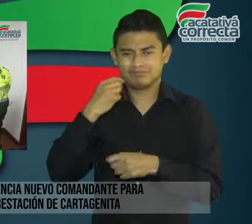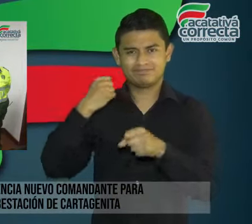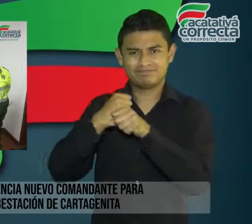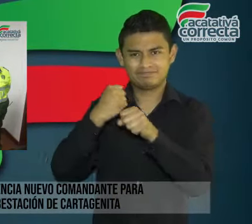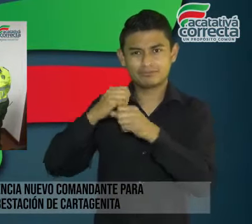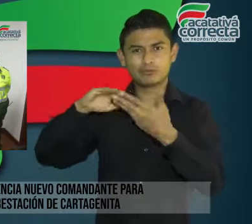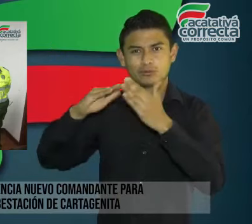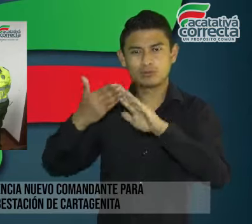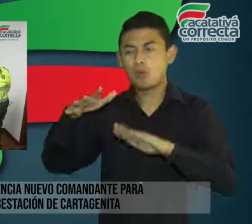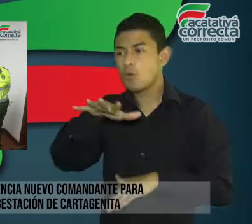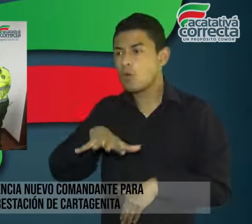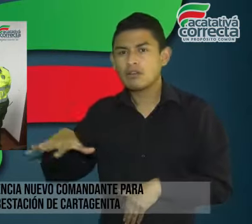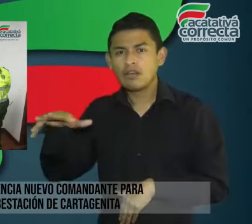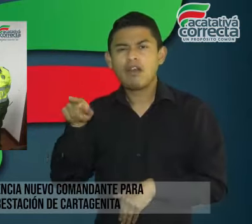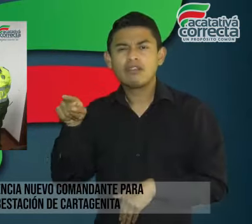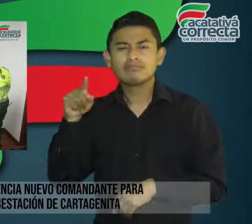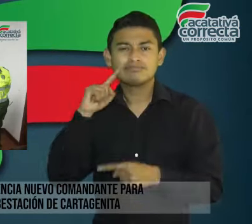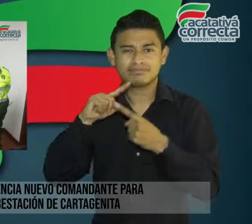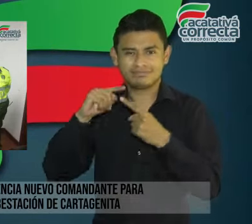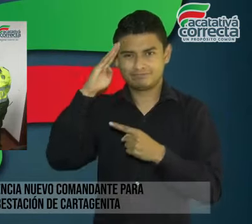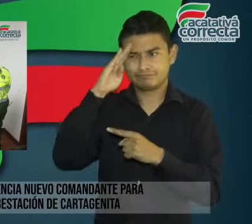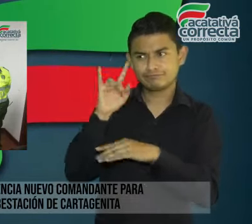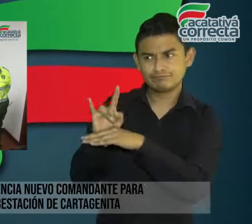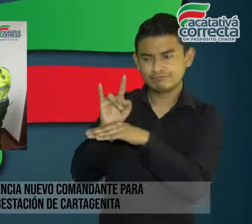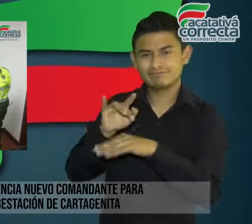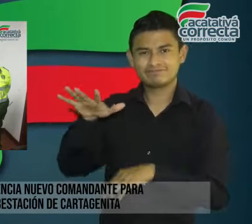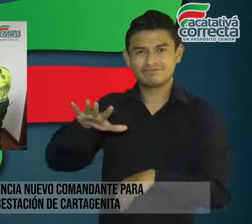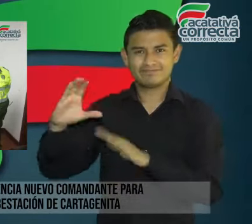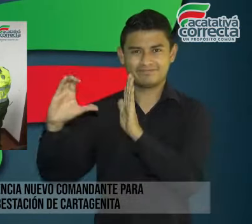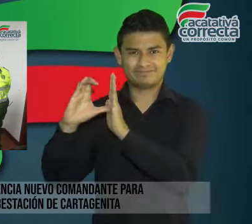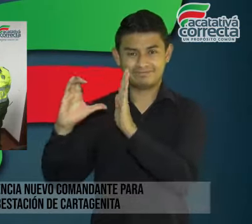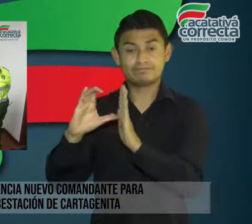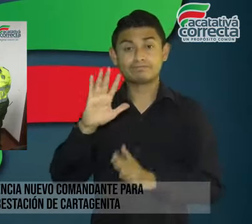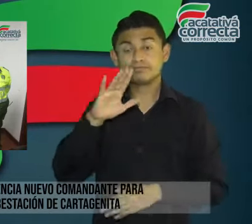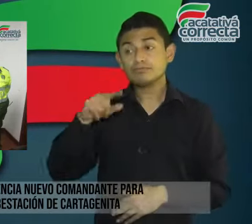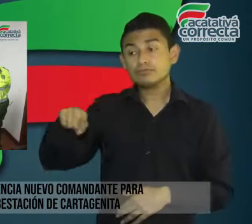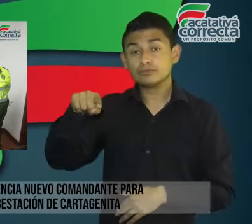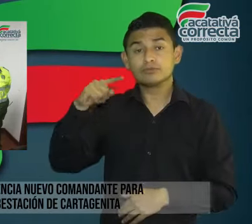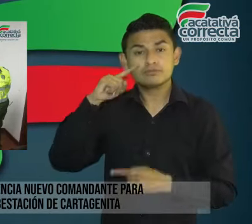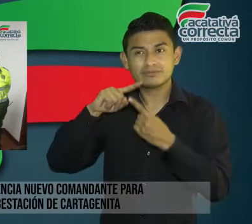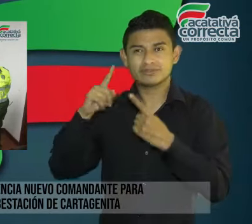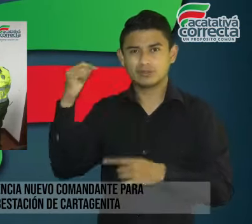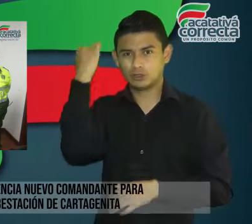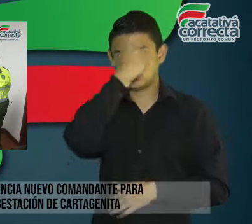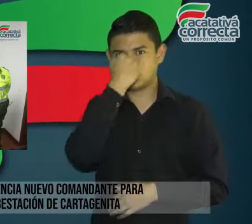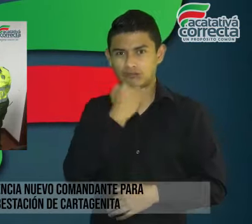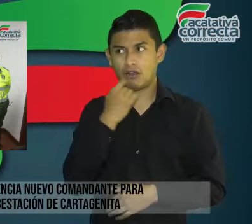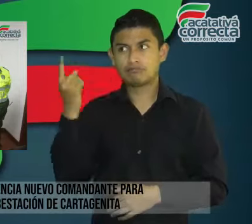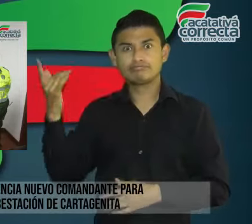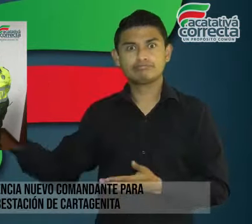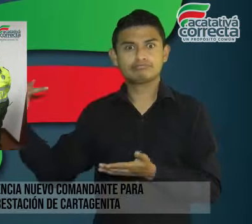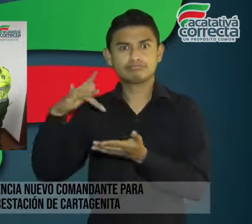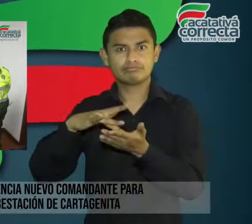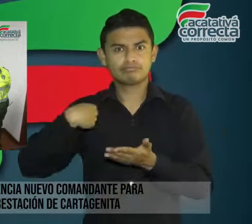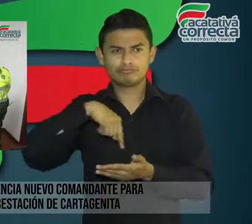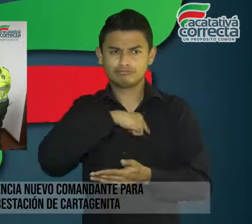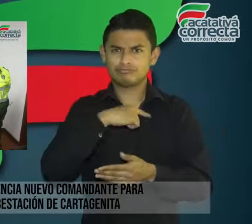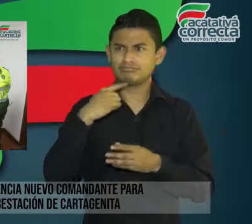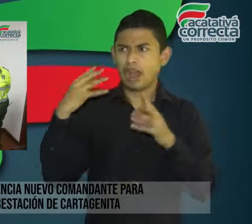en labores de vigilancia, especialmente en el municipio de Soacha, el subteniente Bravo tiene una gran expectativa de trabajo